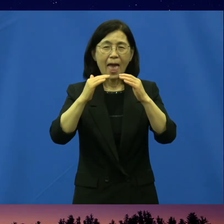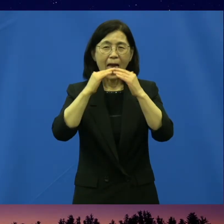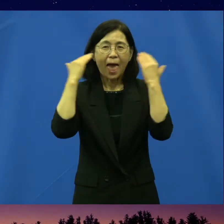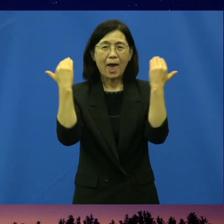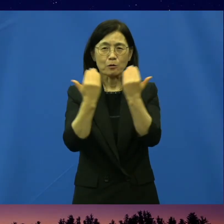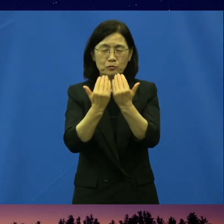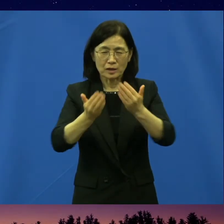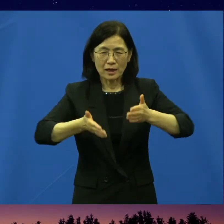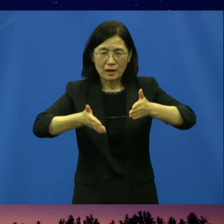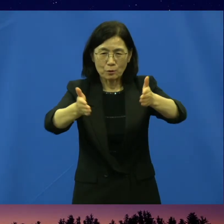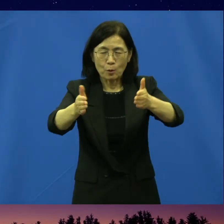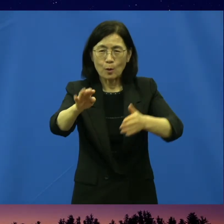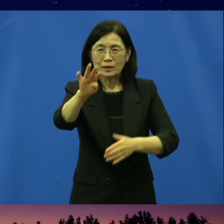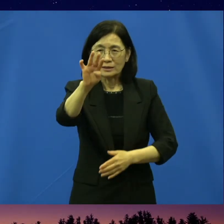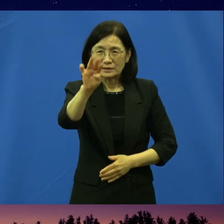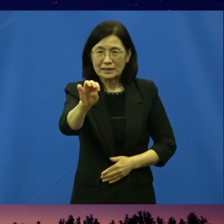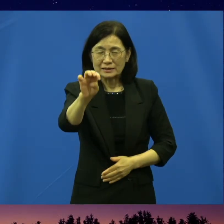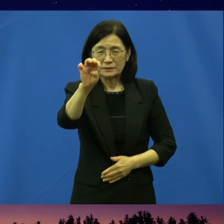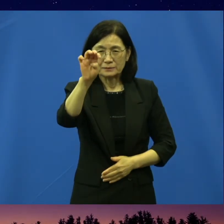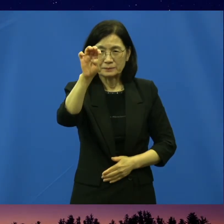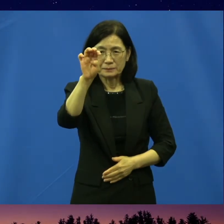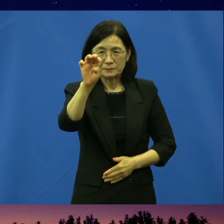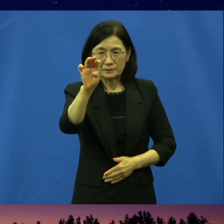사자에 붙여 사자.